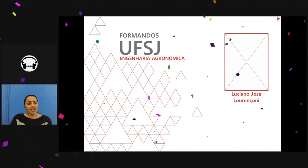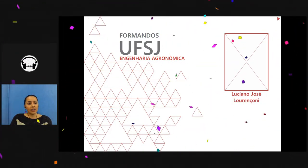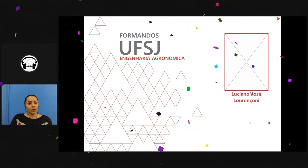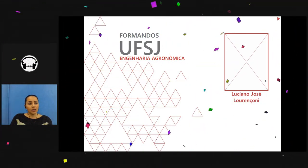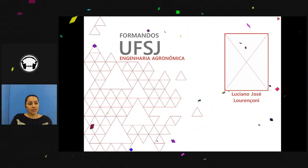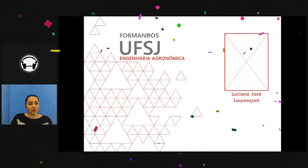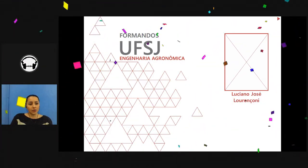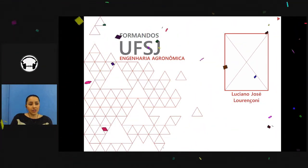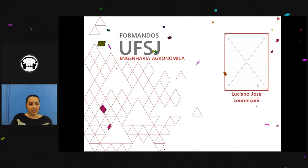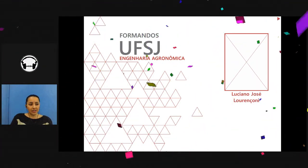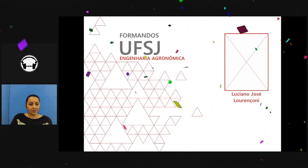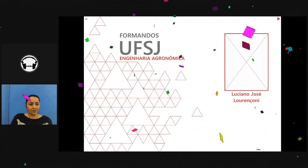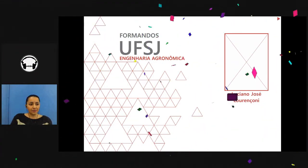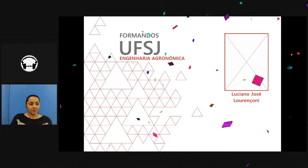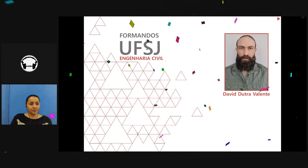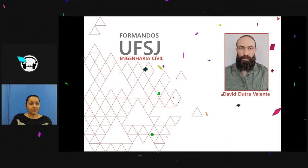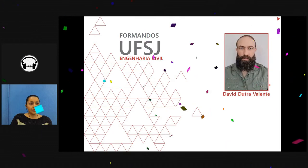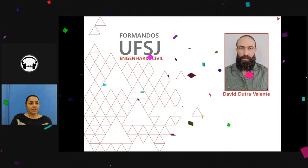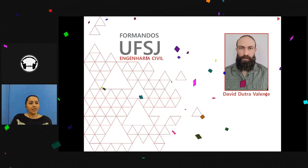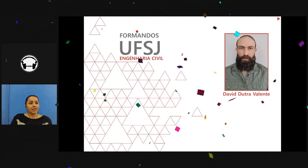Luciano José Loressoni.